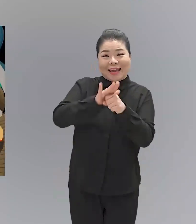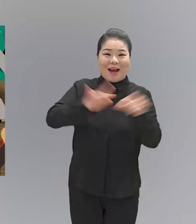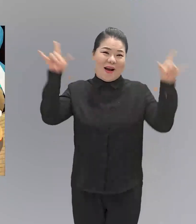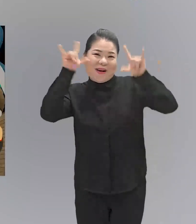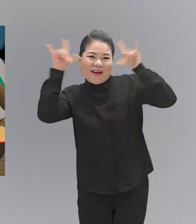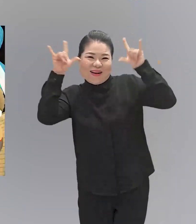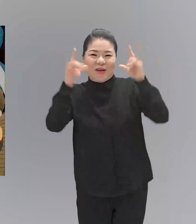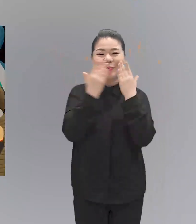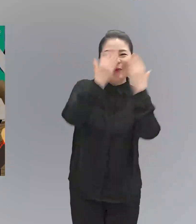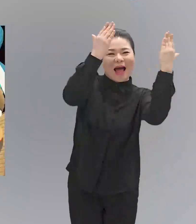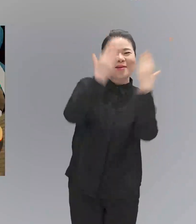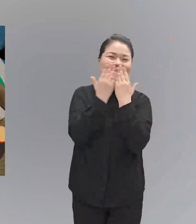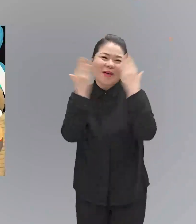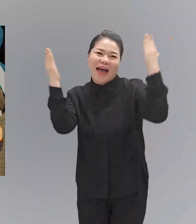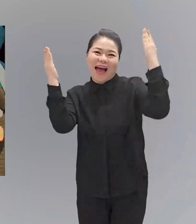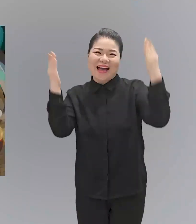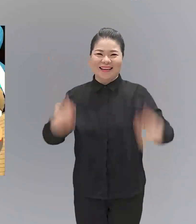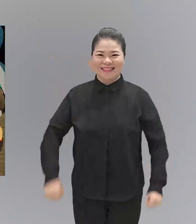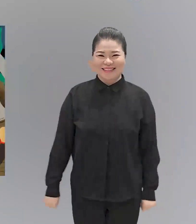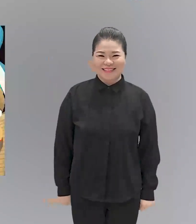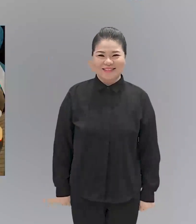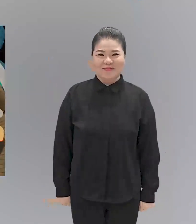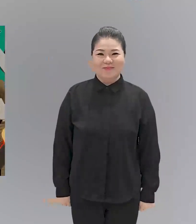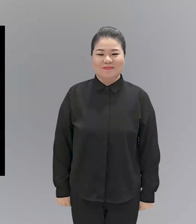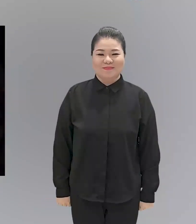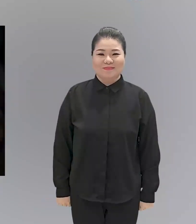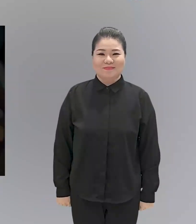사랑해요 A2G 오빠들.